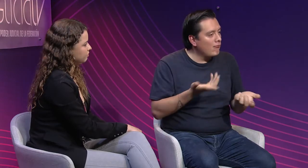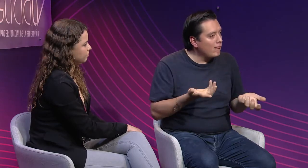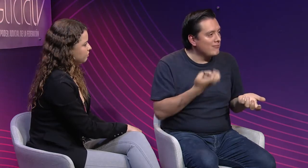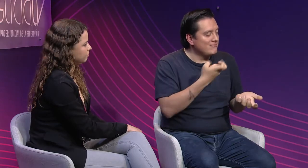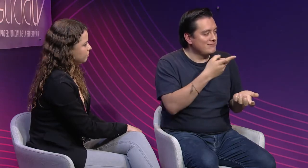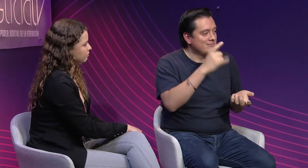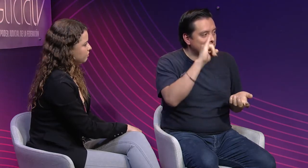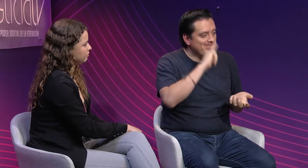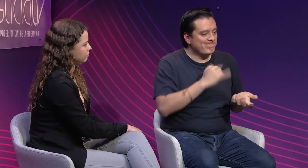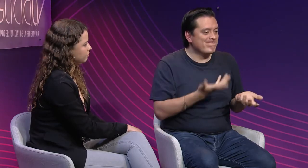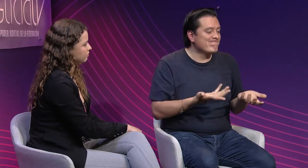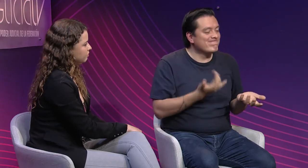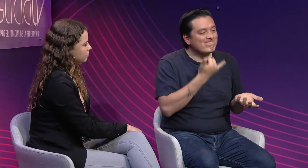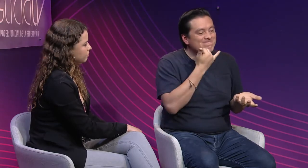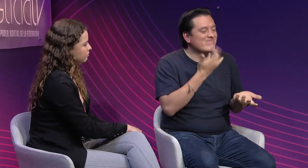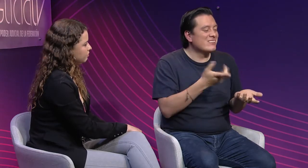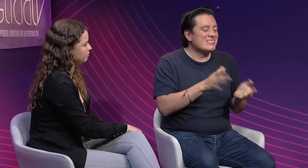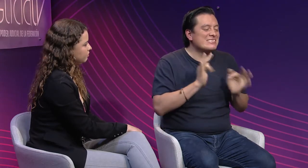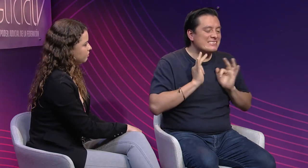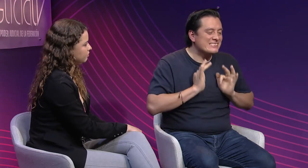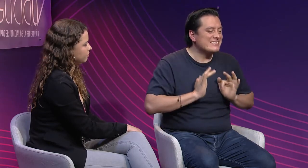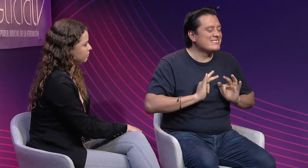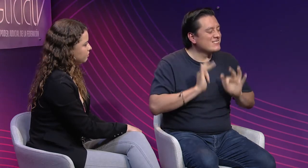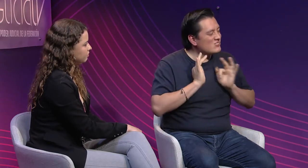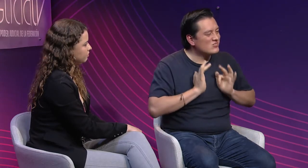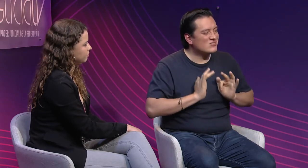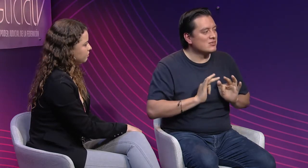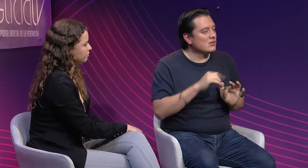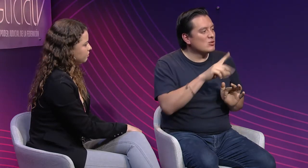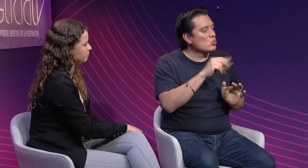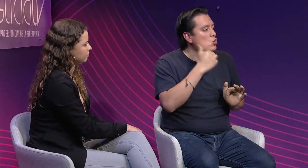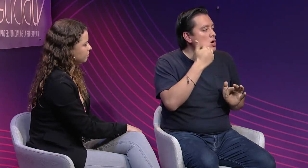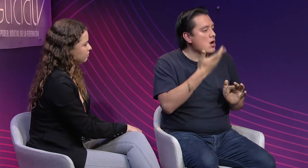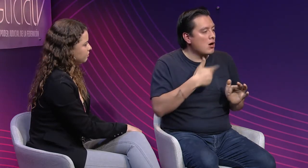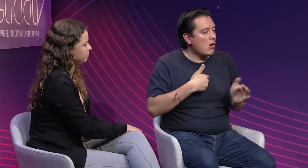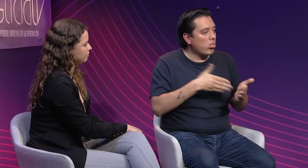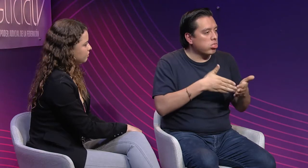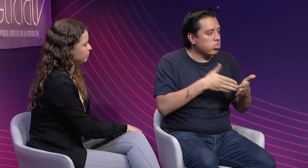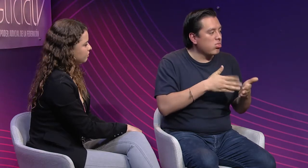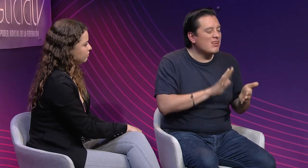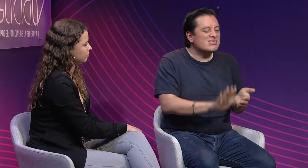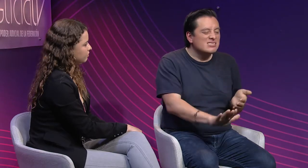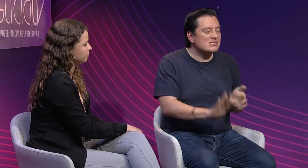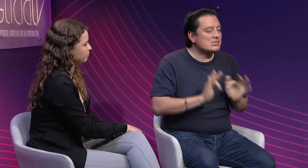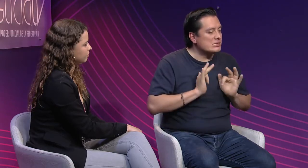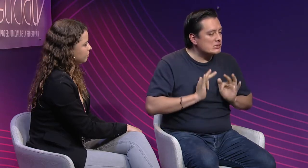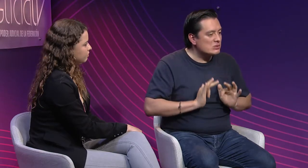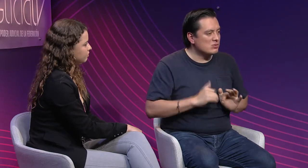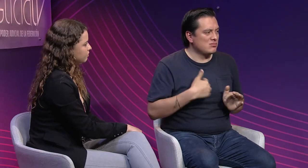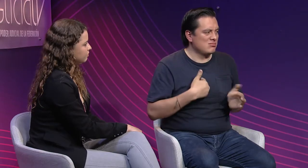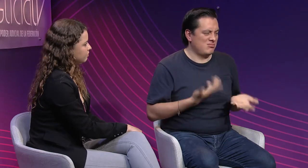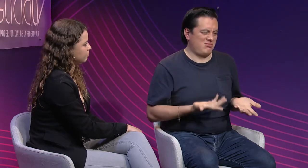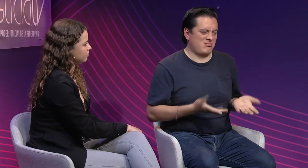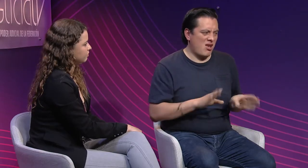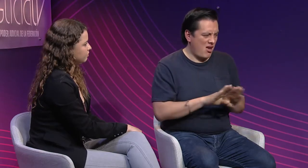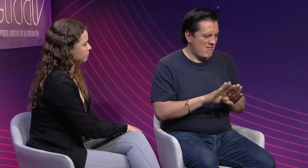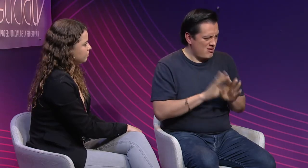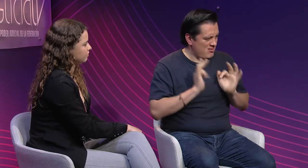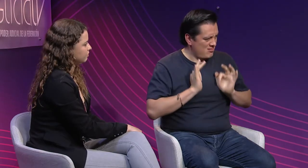si no hubiera sido por mí, él no hubiera podido acceder. Y el jefe me decía, no, pues es que ten calma, nada más. Y yo decía,